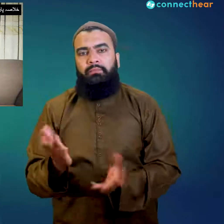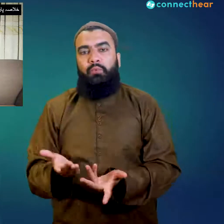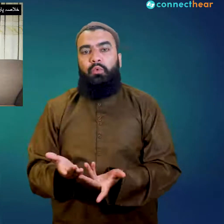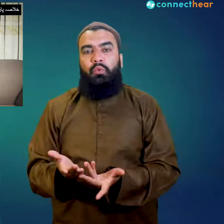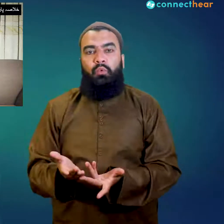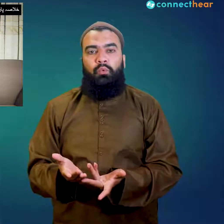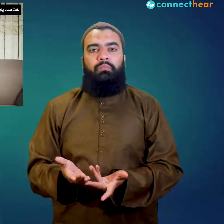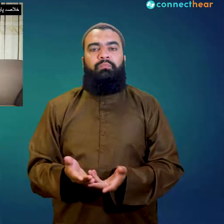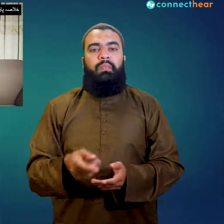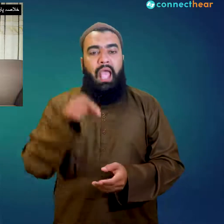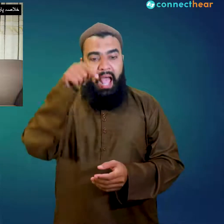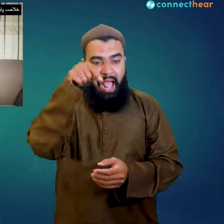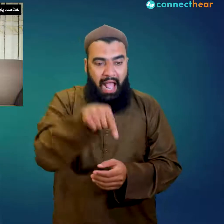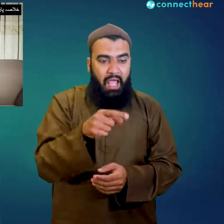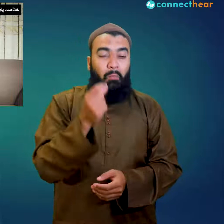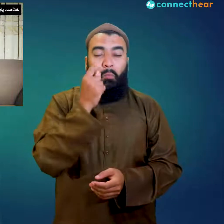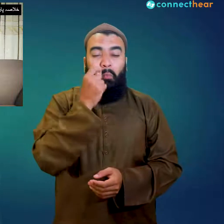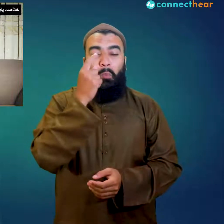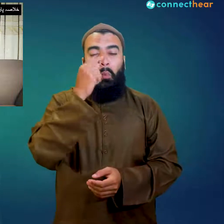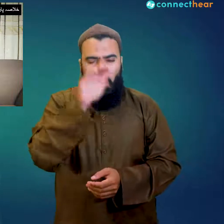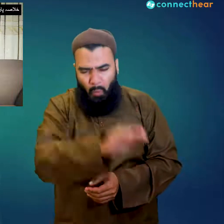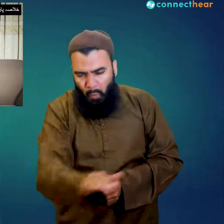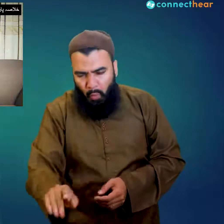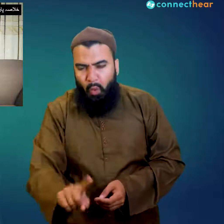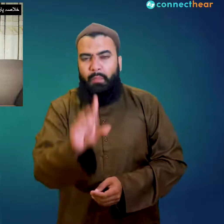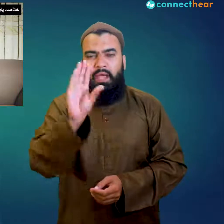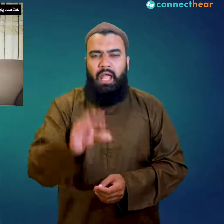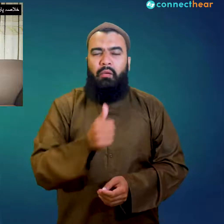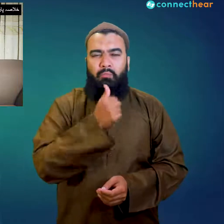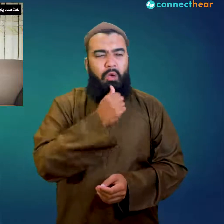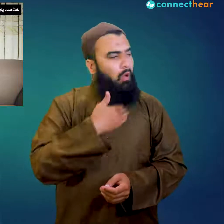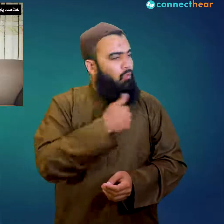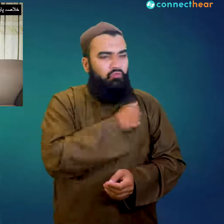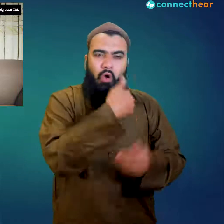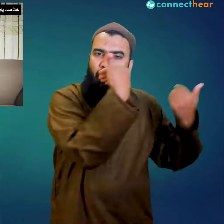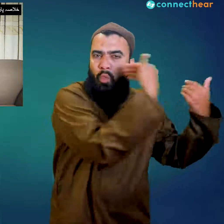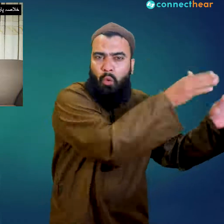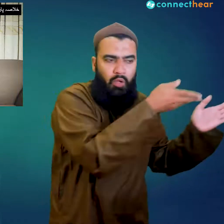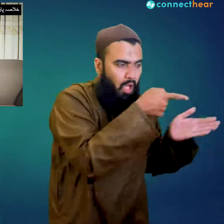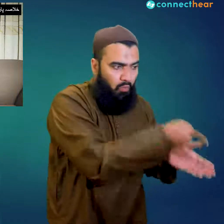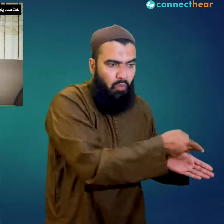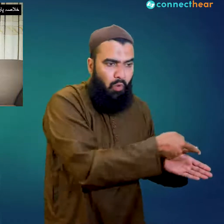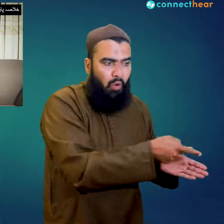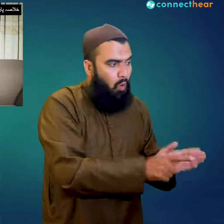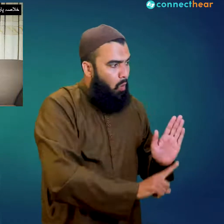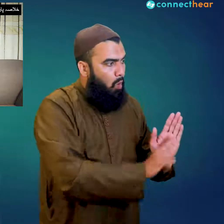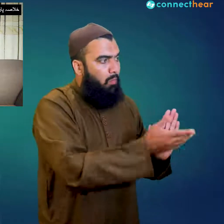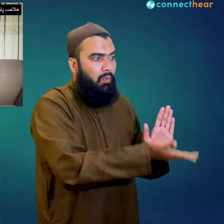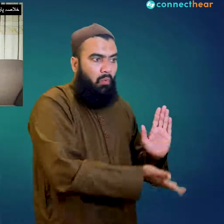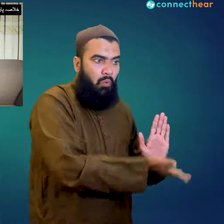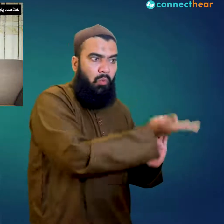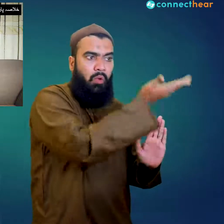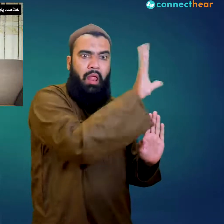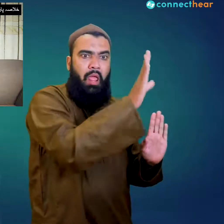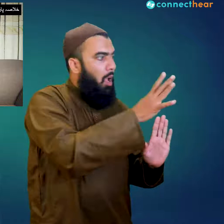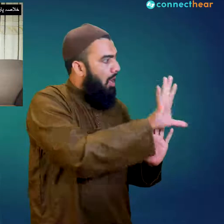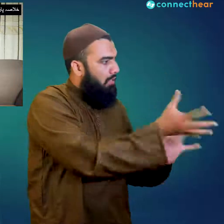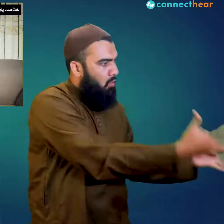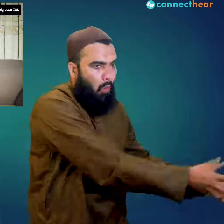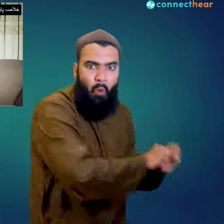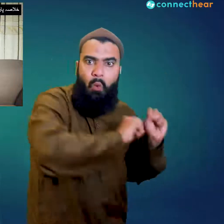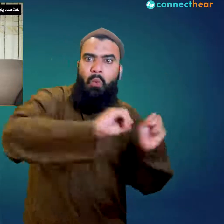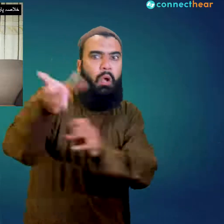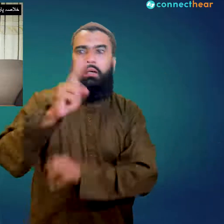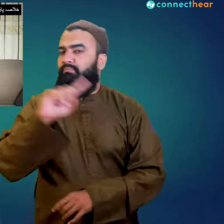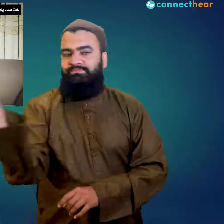جو والی ہے، جب اس کے پاس مال یتیم کا آ جائے تو جب تک وہ بلوغت کی عمر کو، سمجھداری کی عمر کو نہ پہنچ